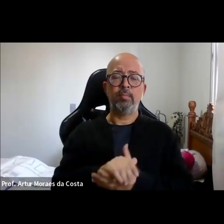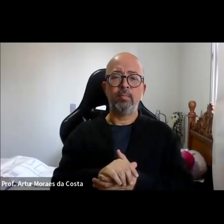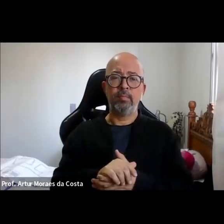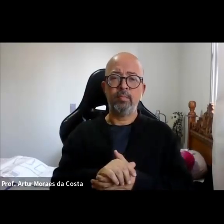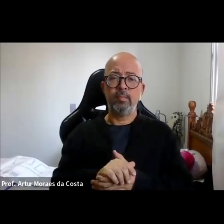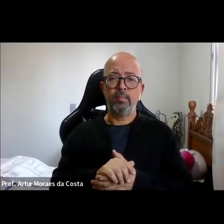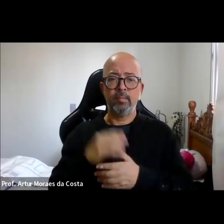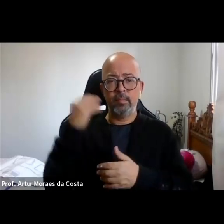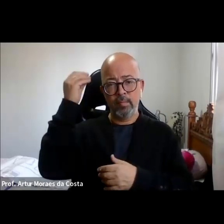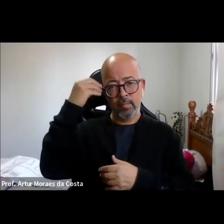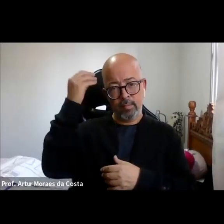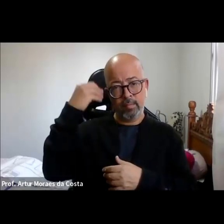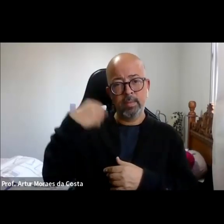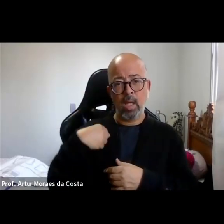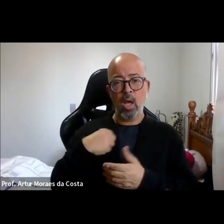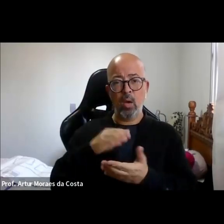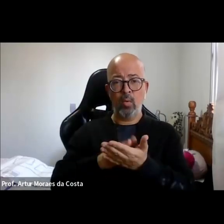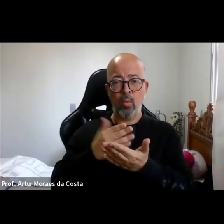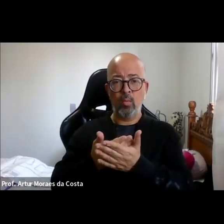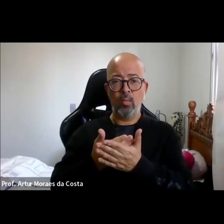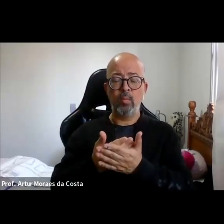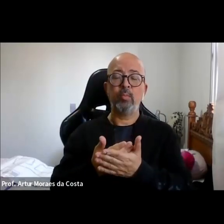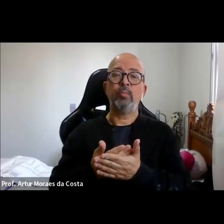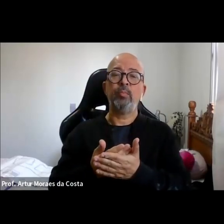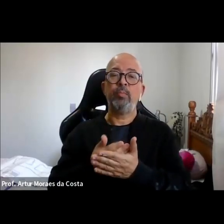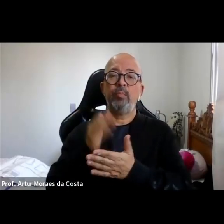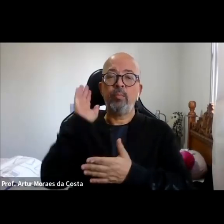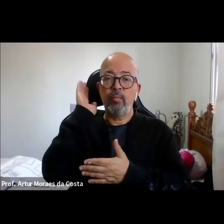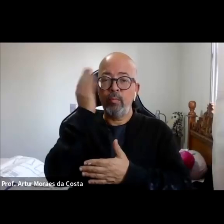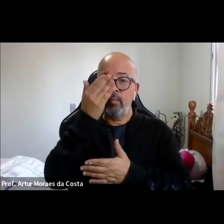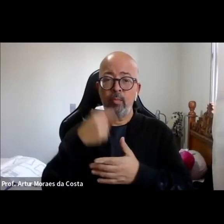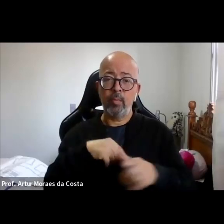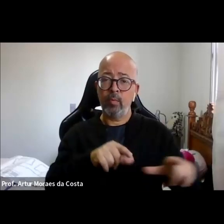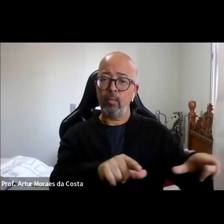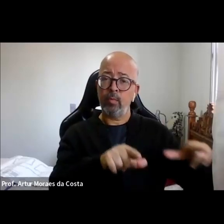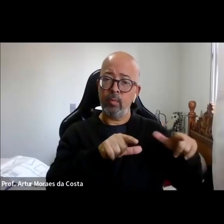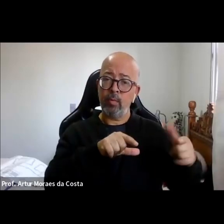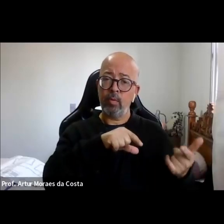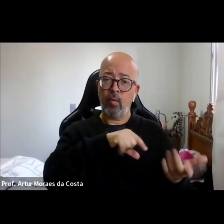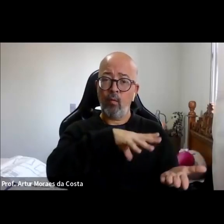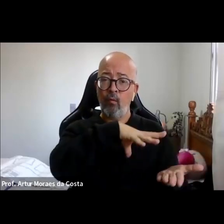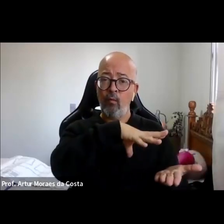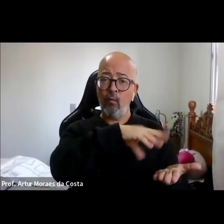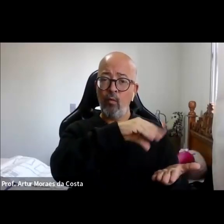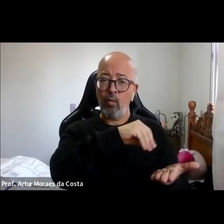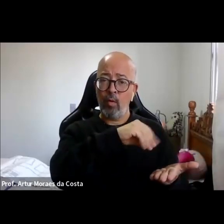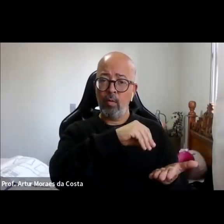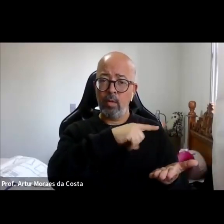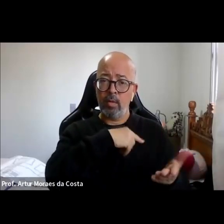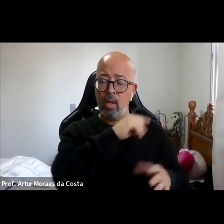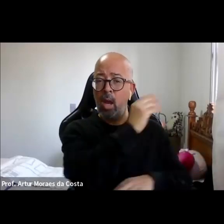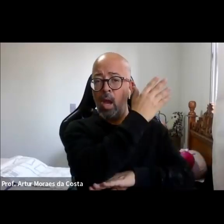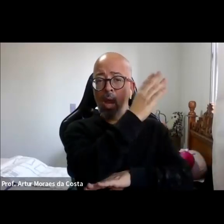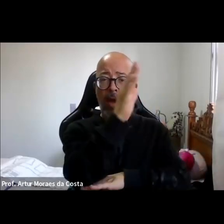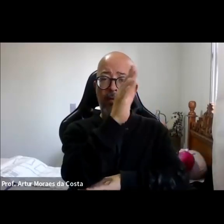árbol con unas iguanas sí eh y querían tomarse la fotografía con las iguanas